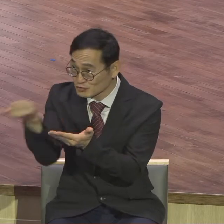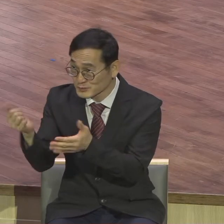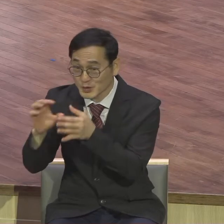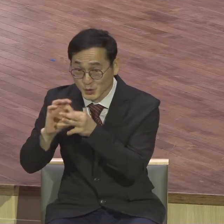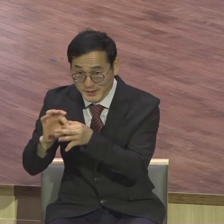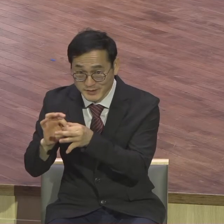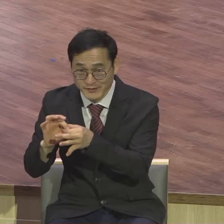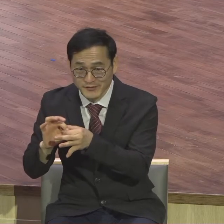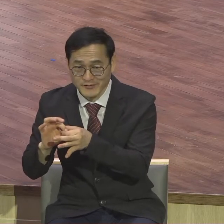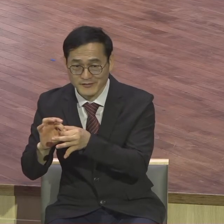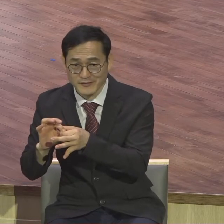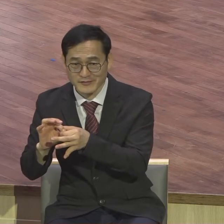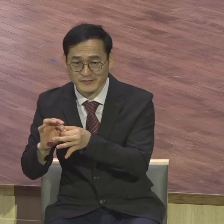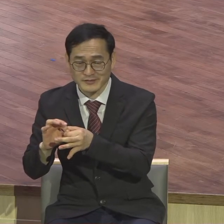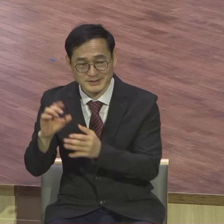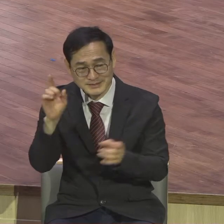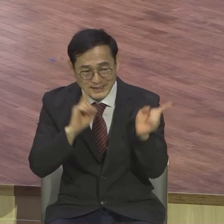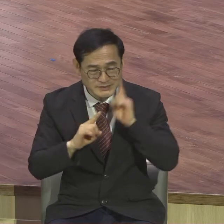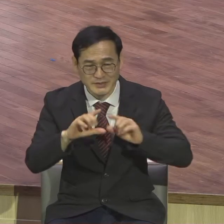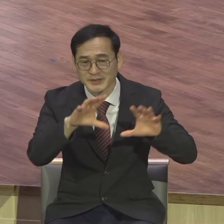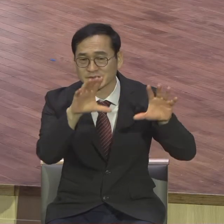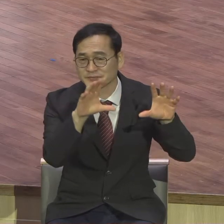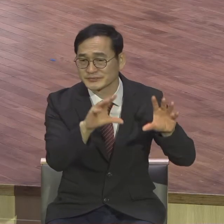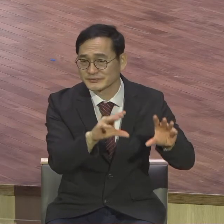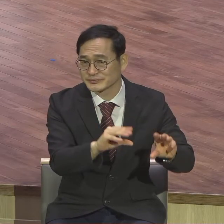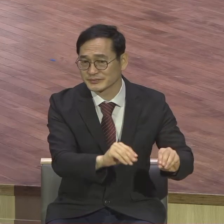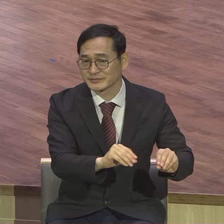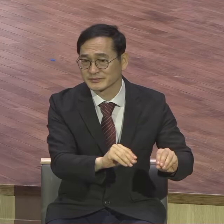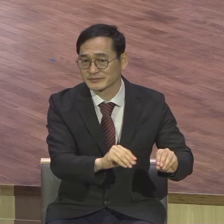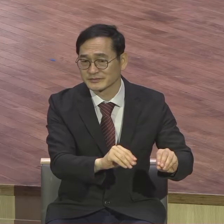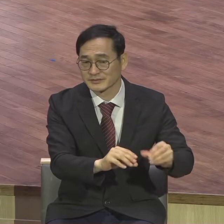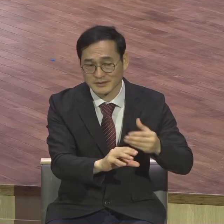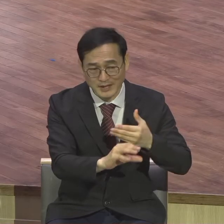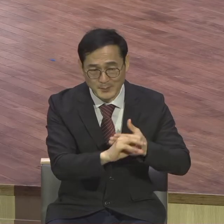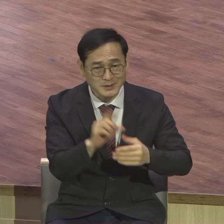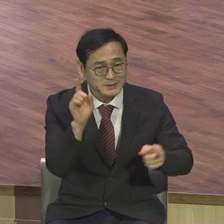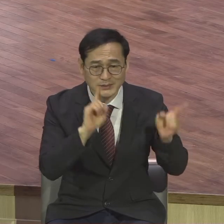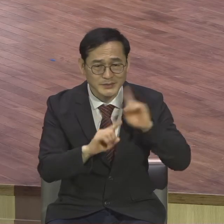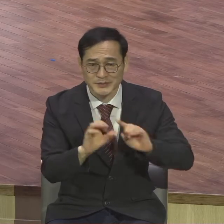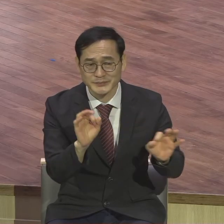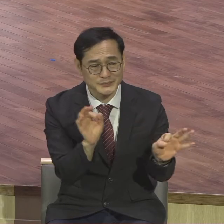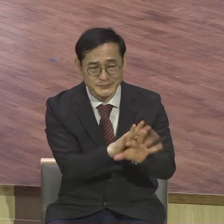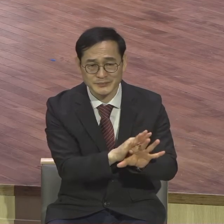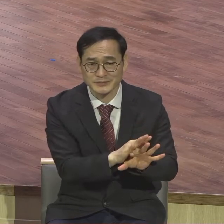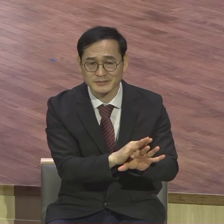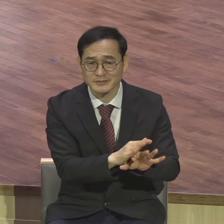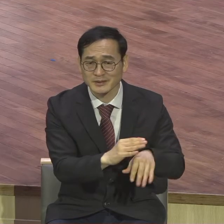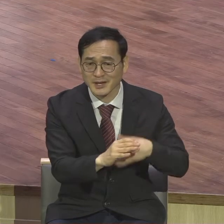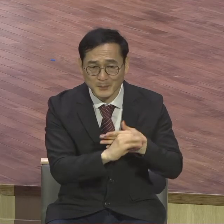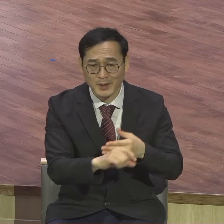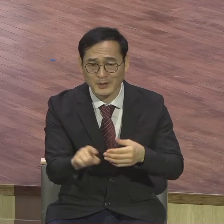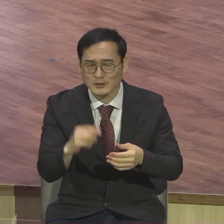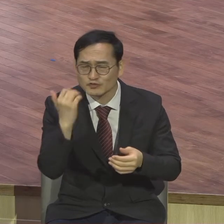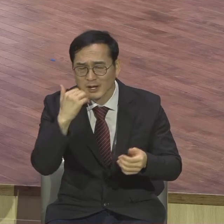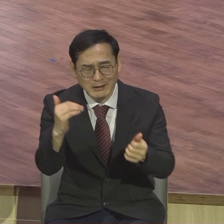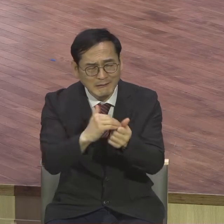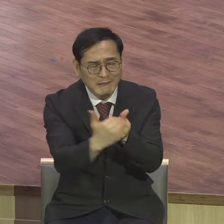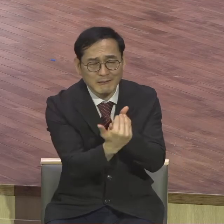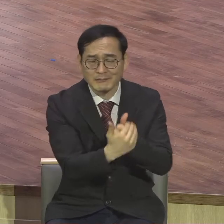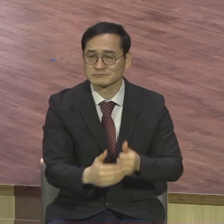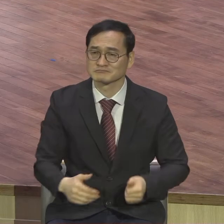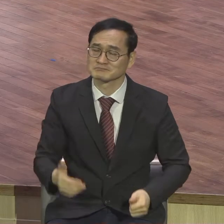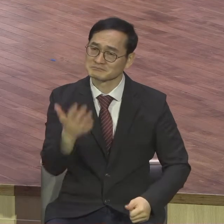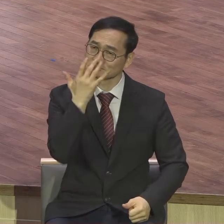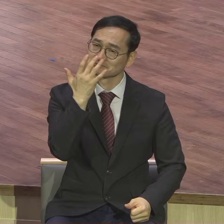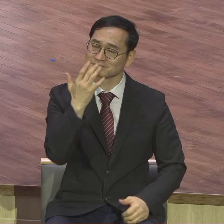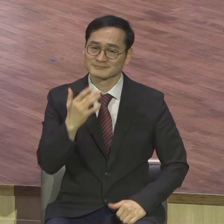okay. 아멘. 이렇게 믿음을 살면 형통해져요. 뭐 어려운 일이 생기지 않습니다. 본인이 상처